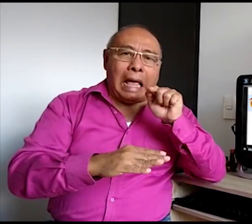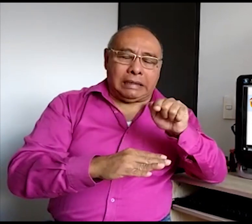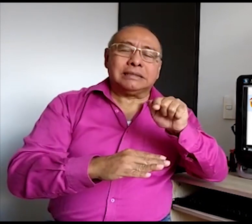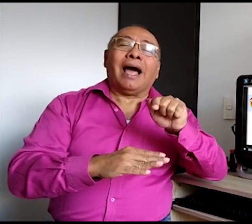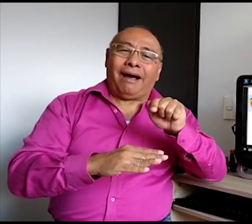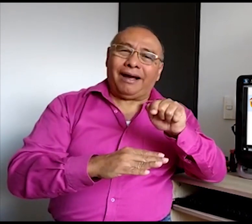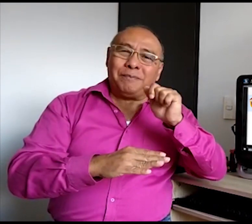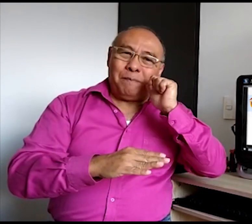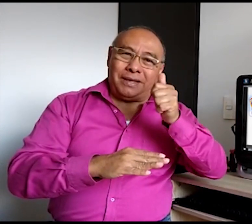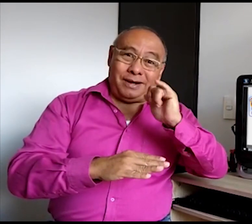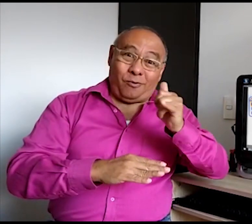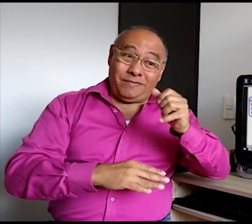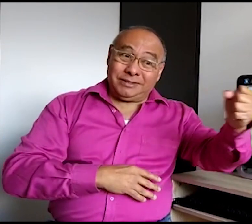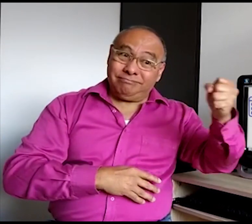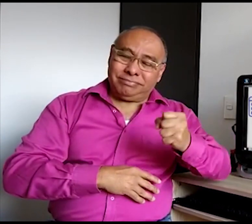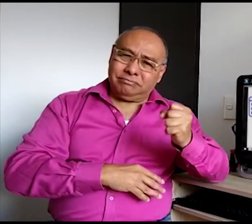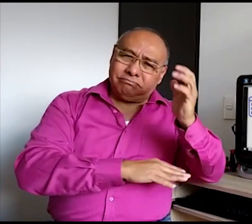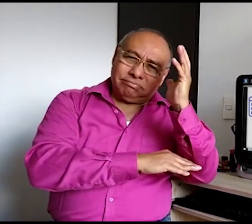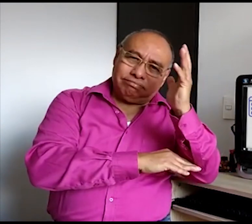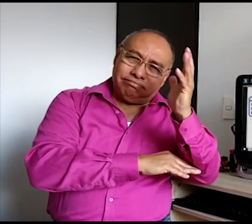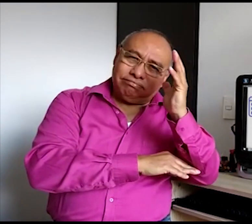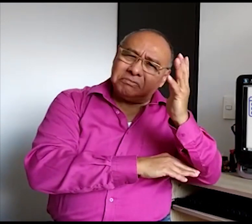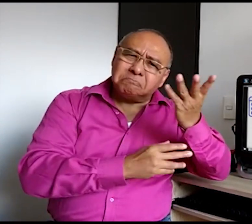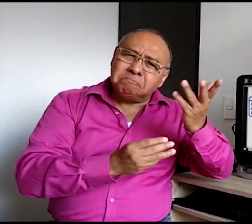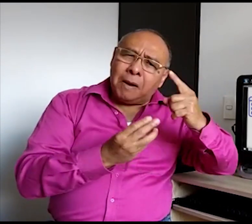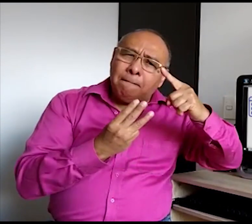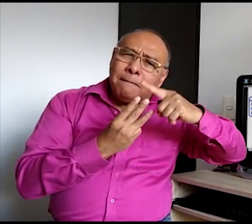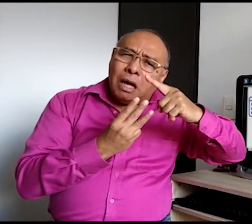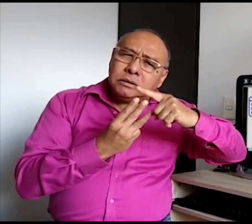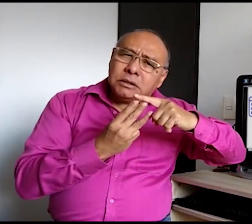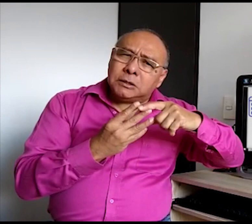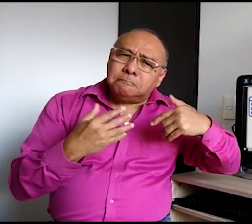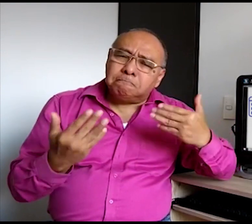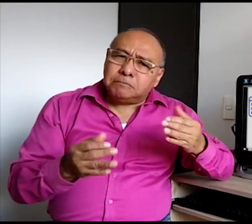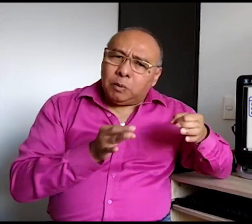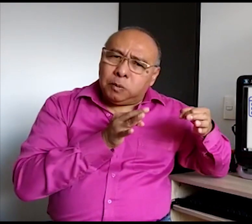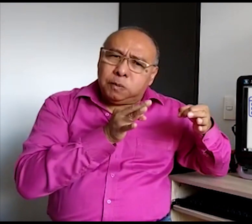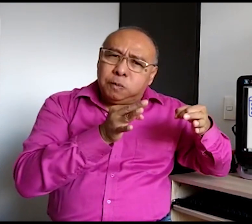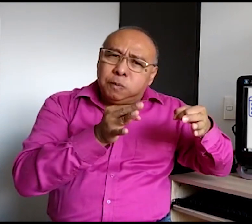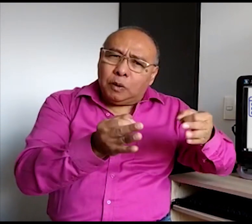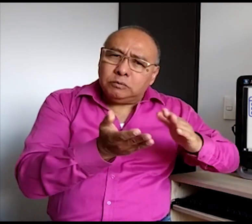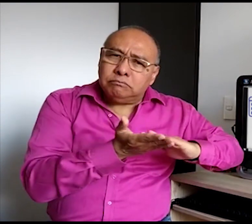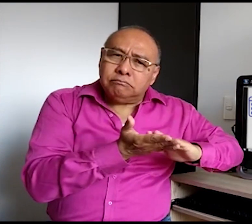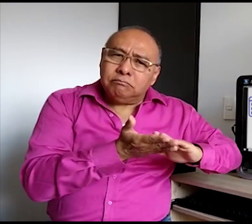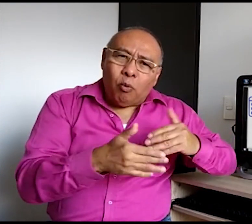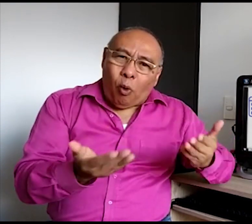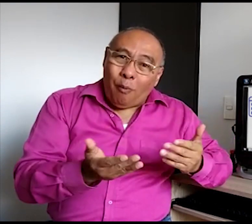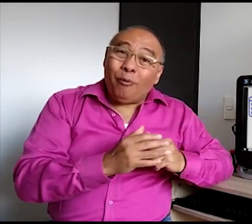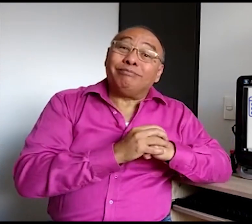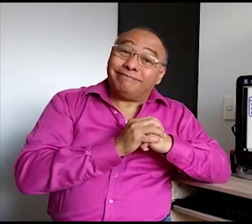El día de mañana, jueves, en este seminario web hablaremos sobre qué ha ocurrido con la licencia de conducción, por qué ha tardado tanto tiempo este proceso y cuál será